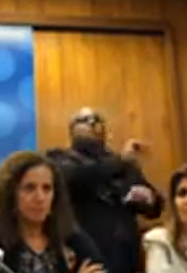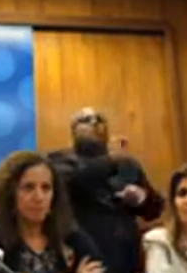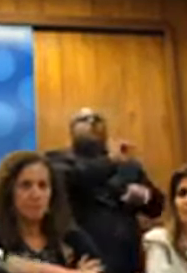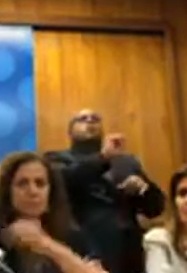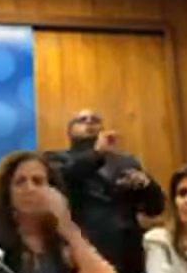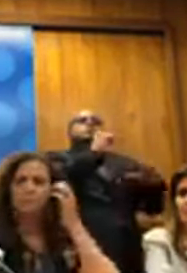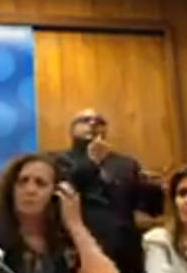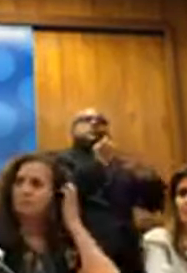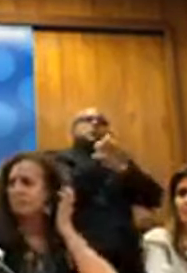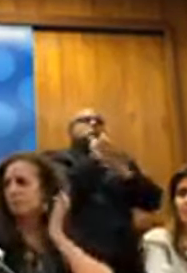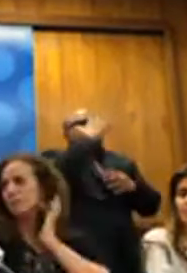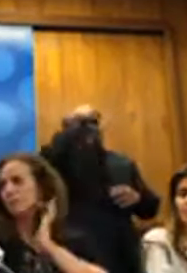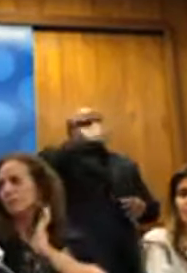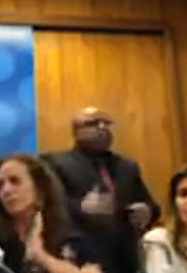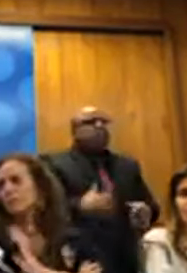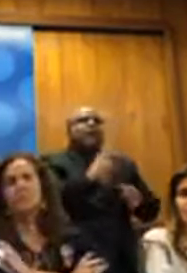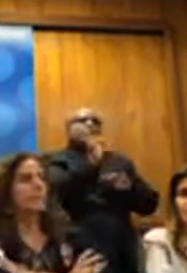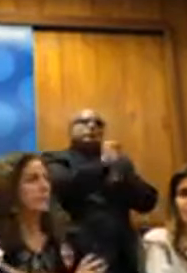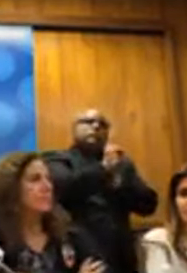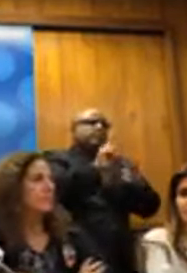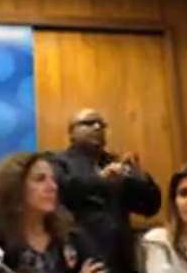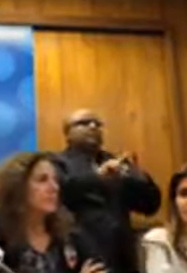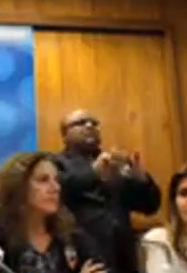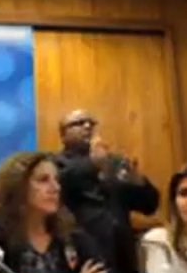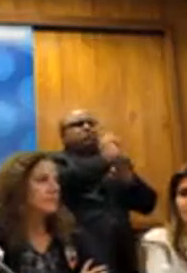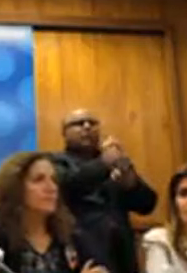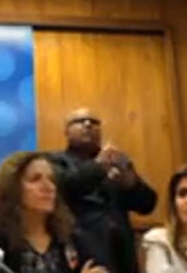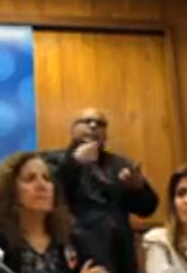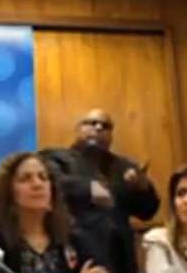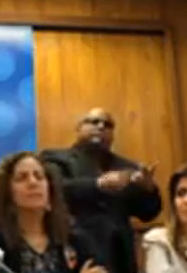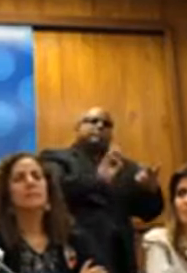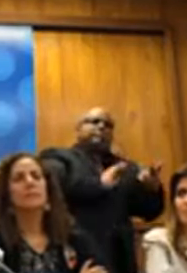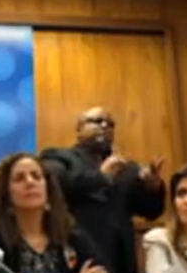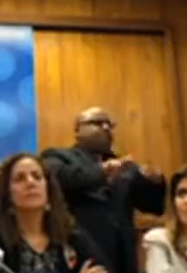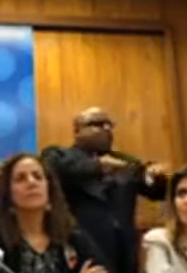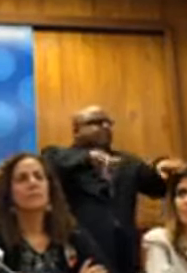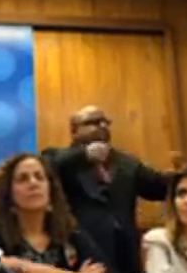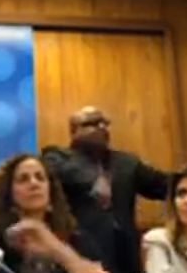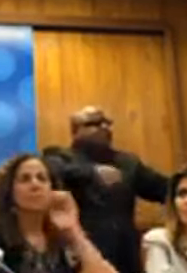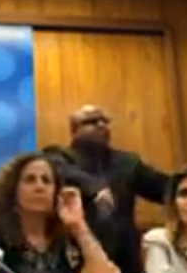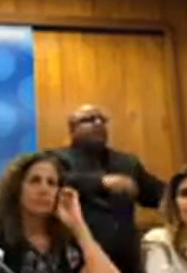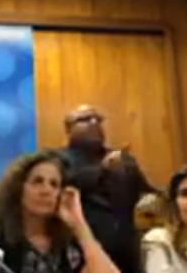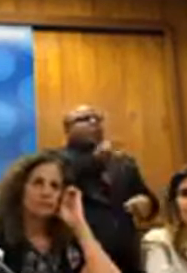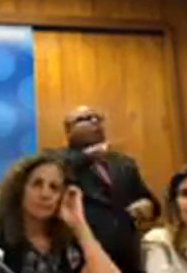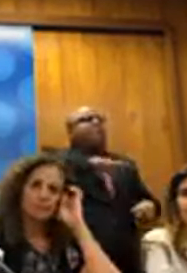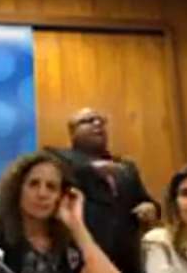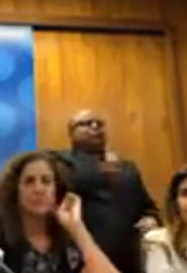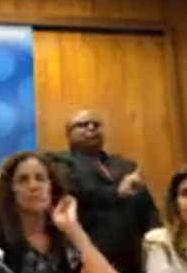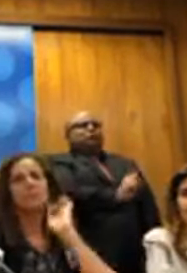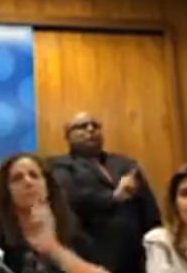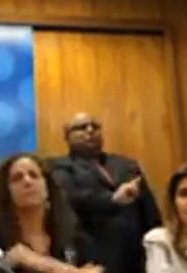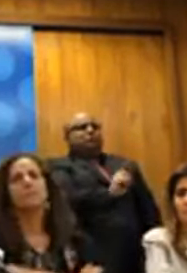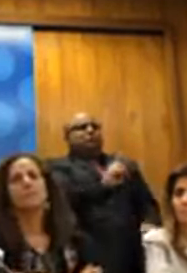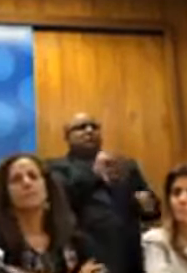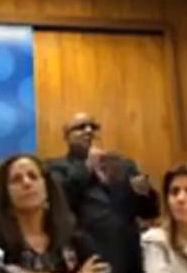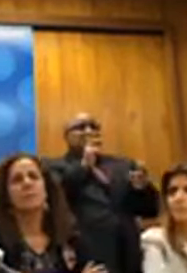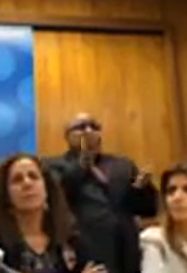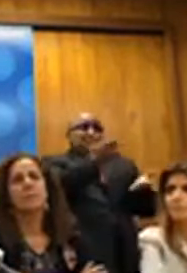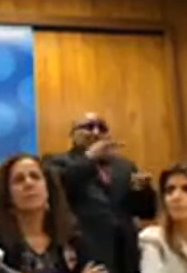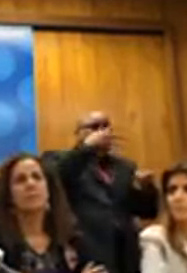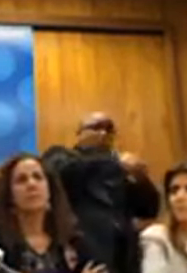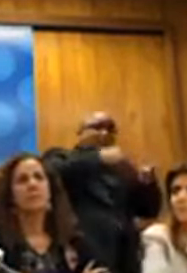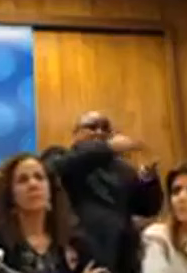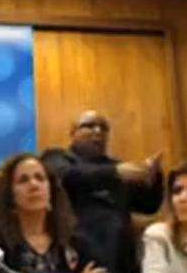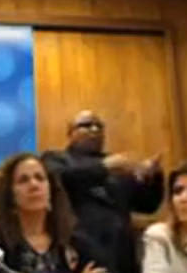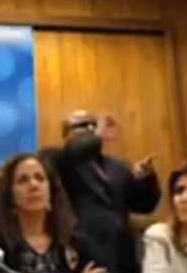segurança pública é assunto de Estado e não assunto privado. Na minha opinião, cortar direitos e